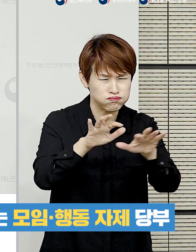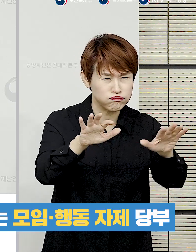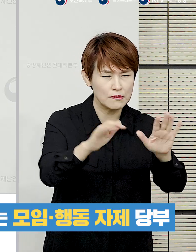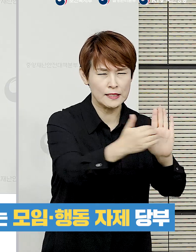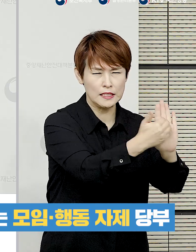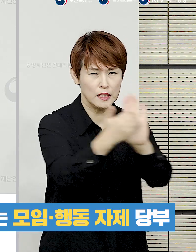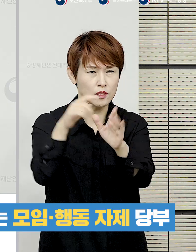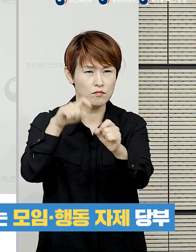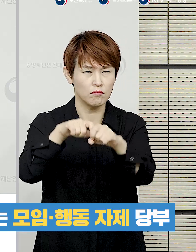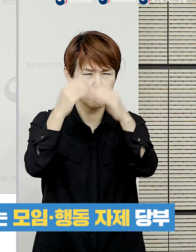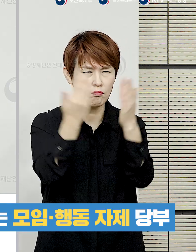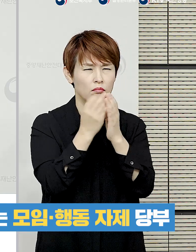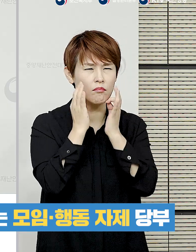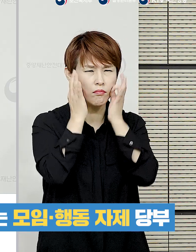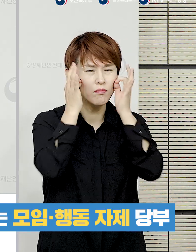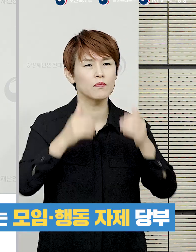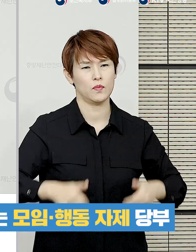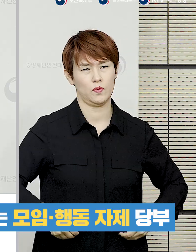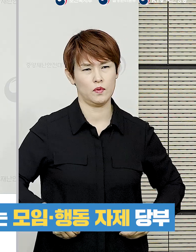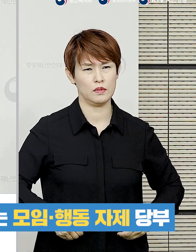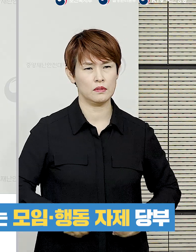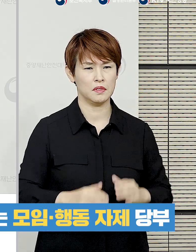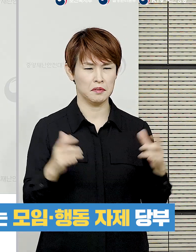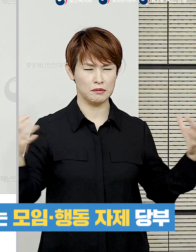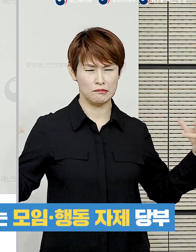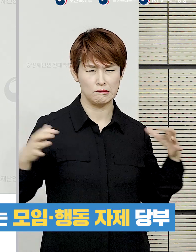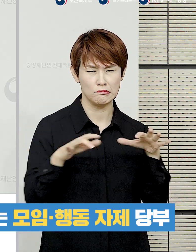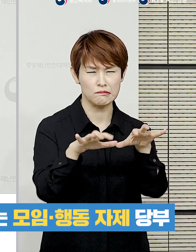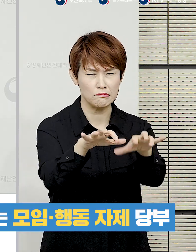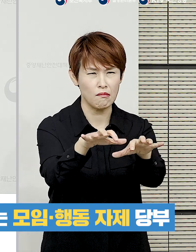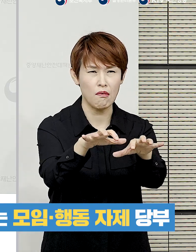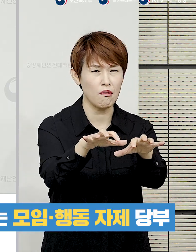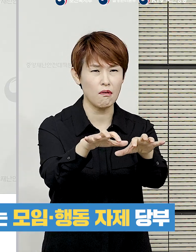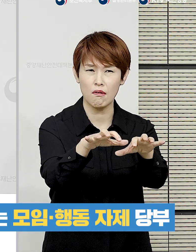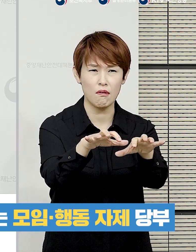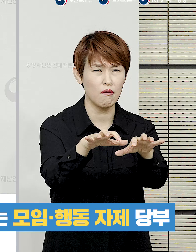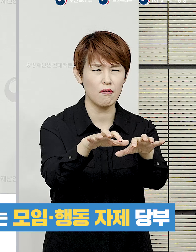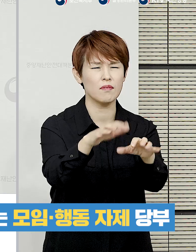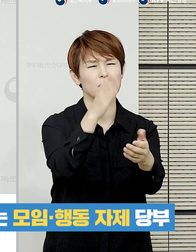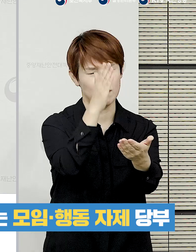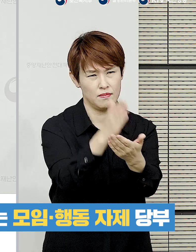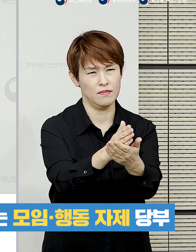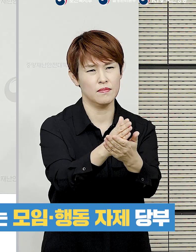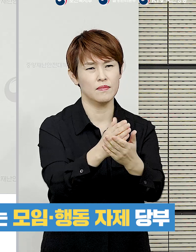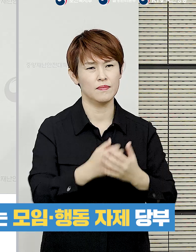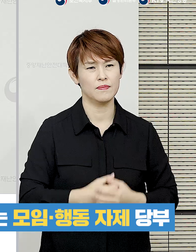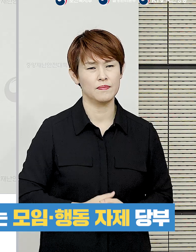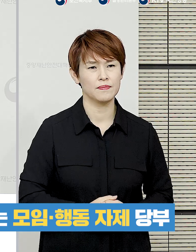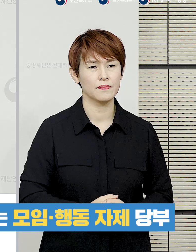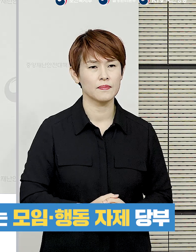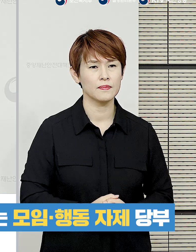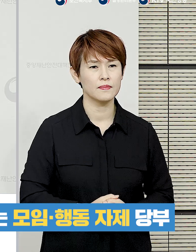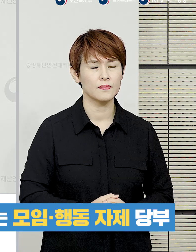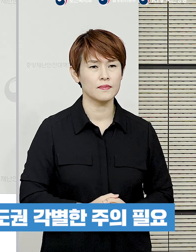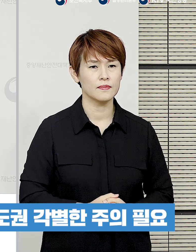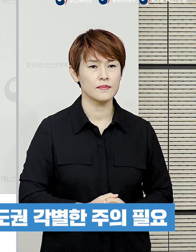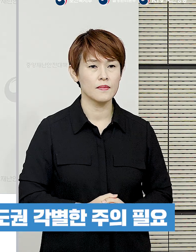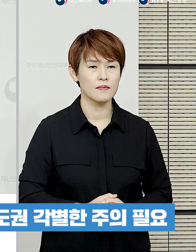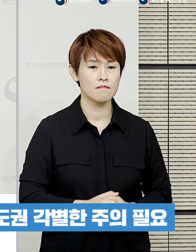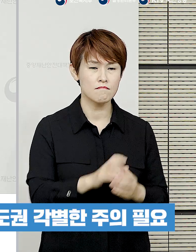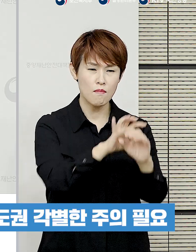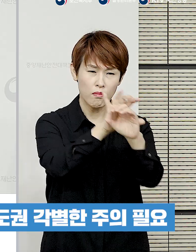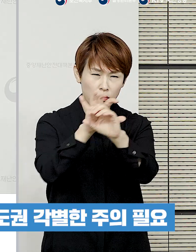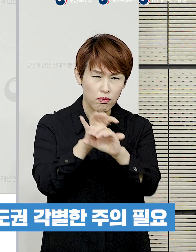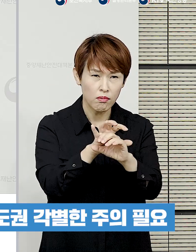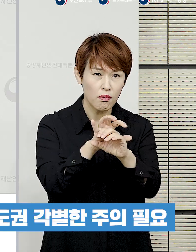모두가 노력해야 할 시기입니다. 밀폐된 공간에서 여러 사람이 밀집하는 모임이나 행동은 자제해 주시기 바랍니다.